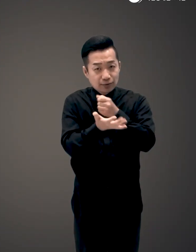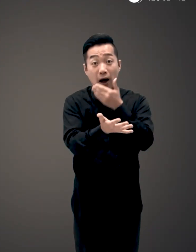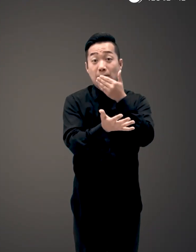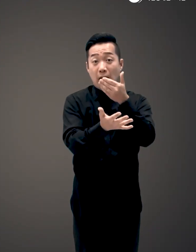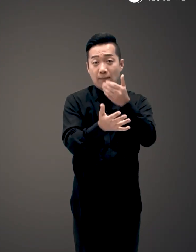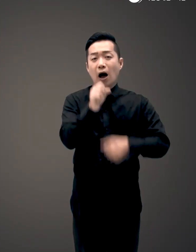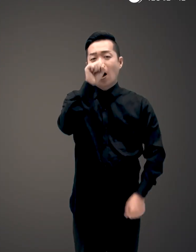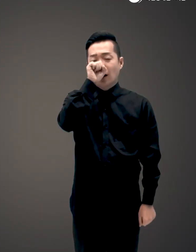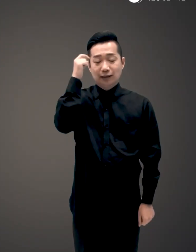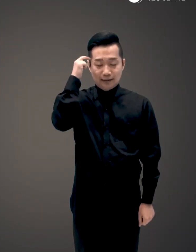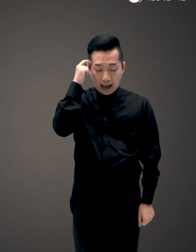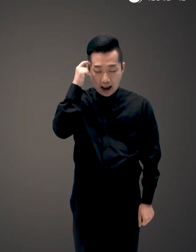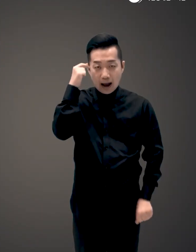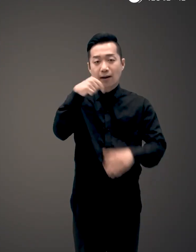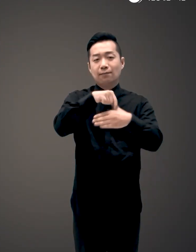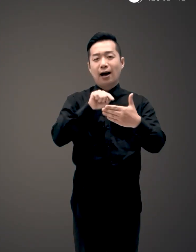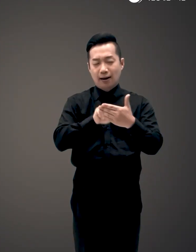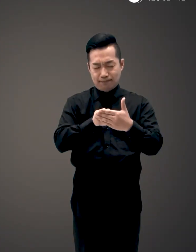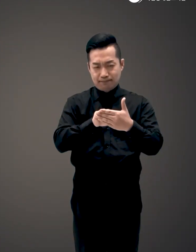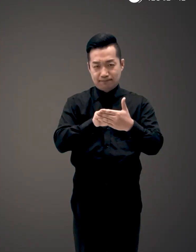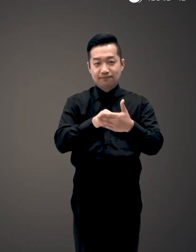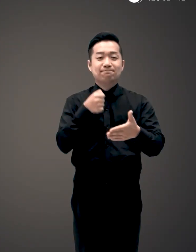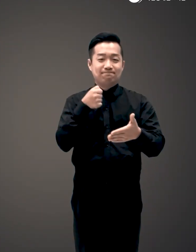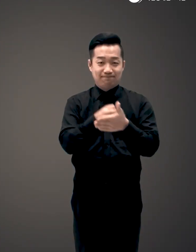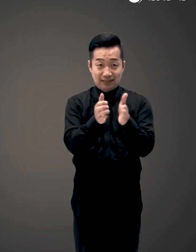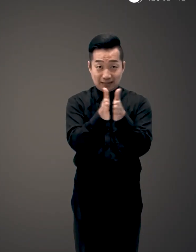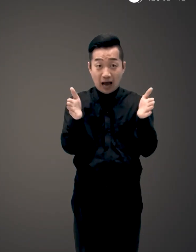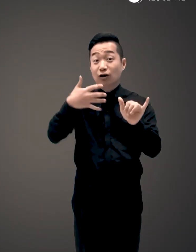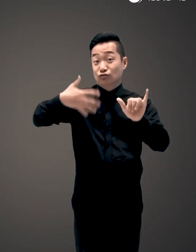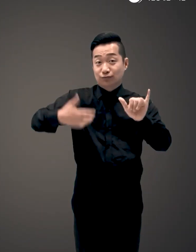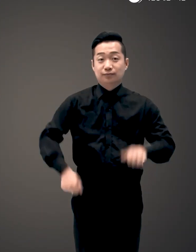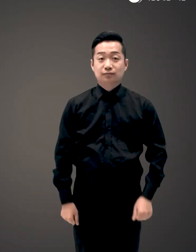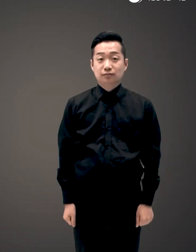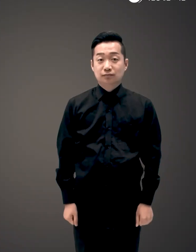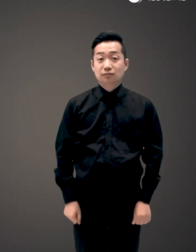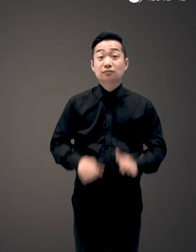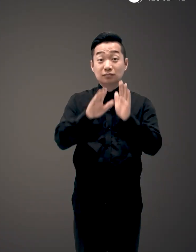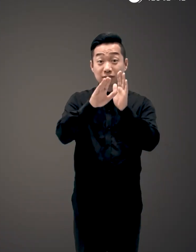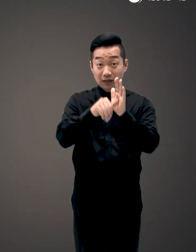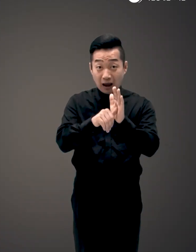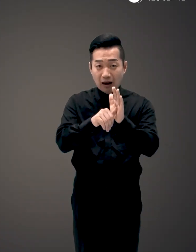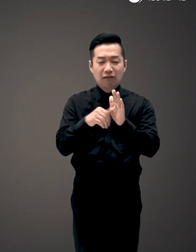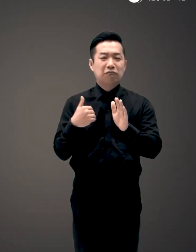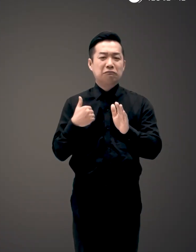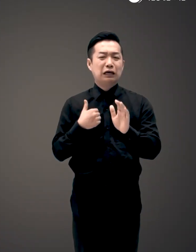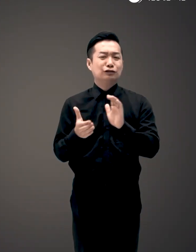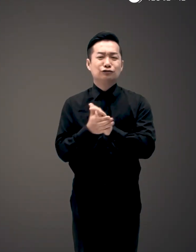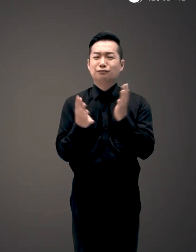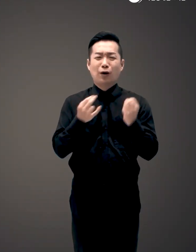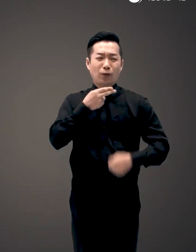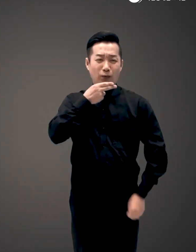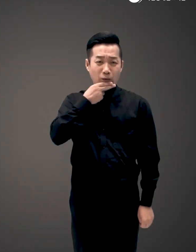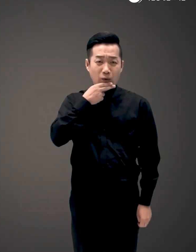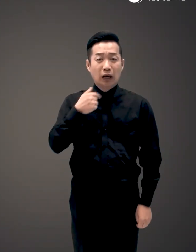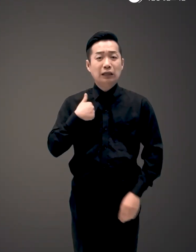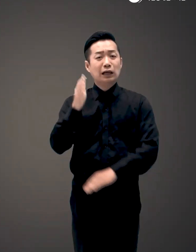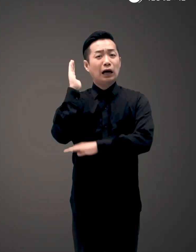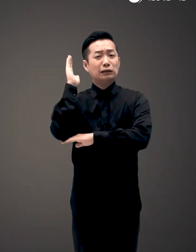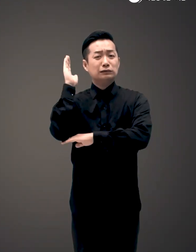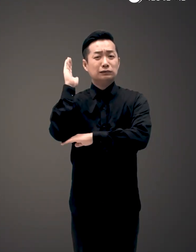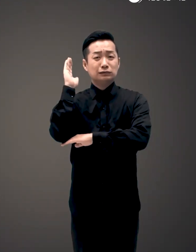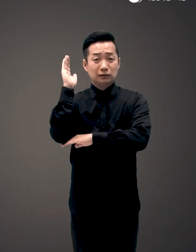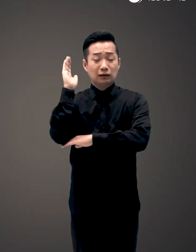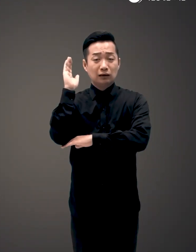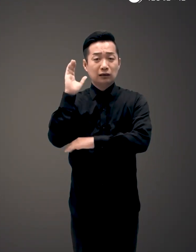있다면 좋겠다라는 마음으로 시작한 유튜브였는데, 당시에 제가 친구가 많이 없었기 때문에 저의